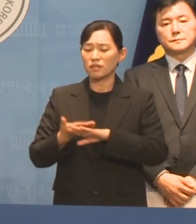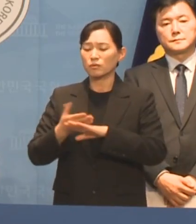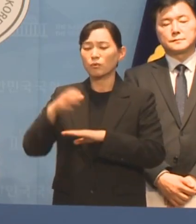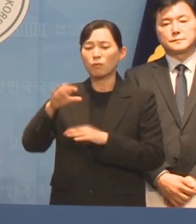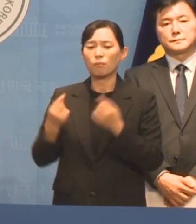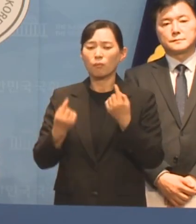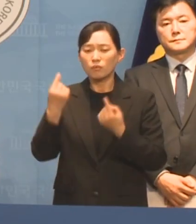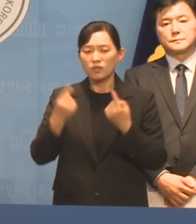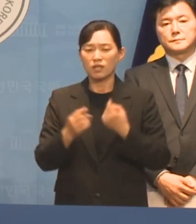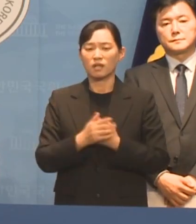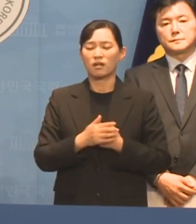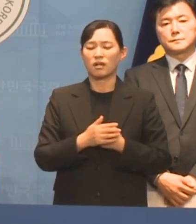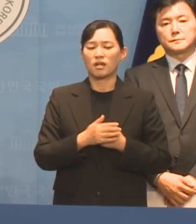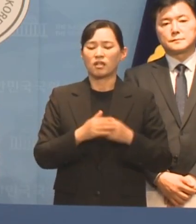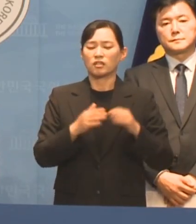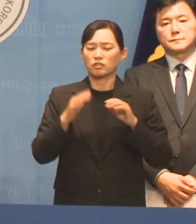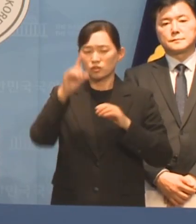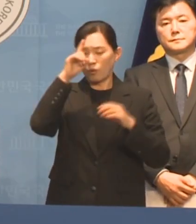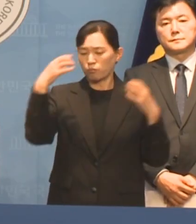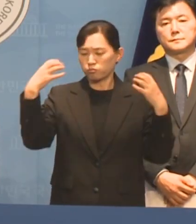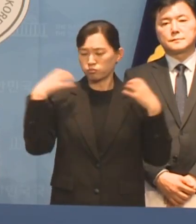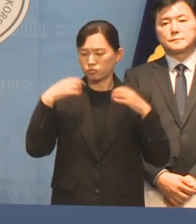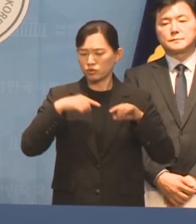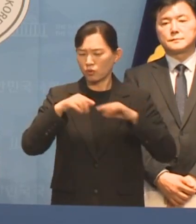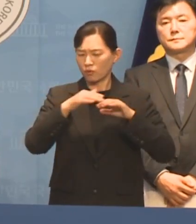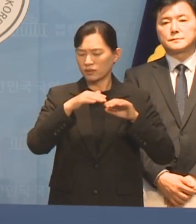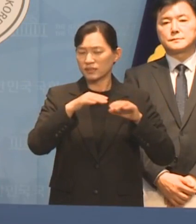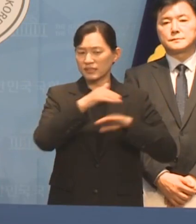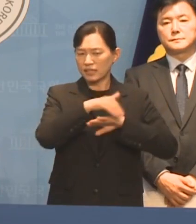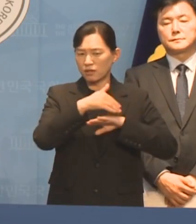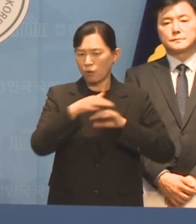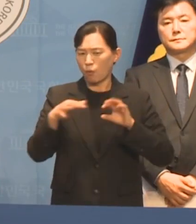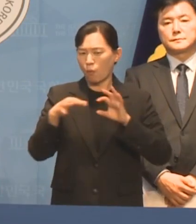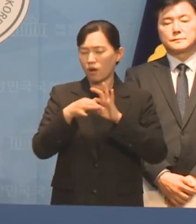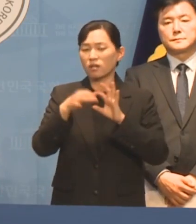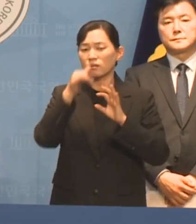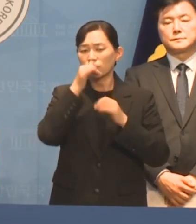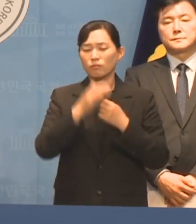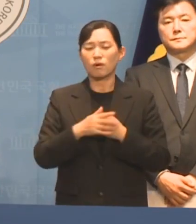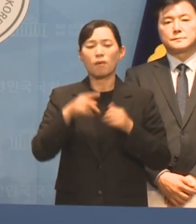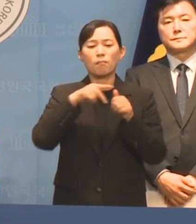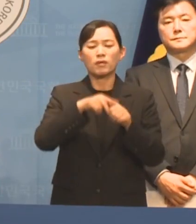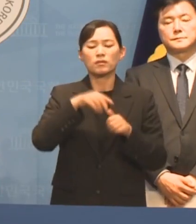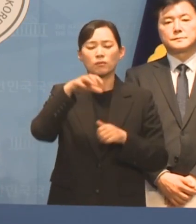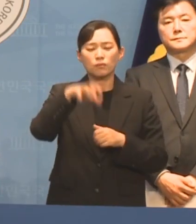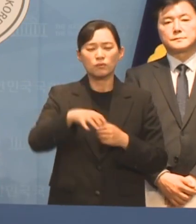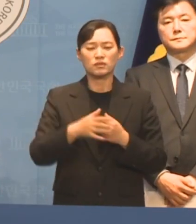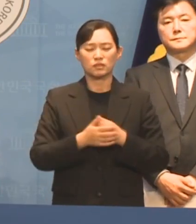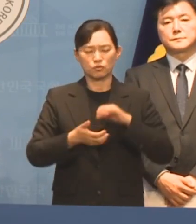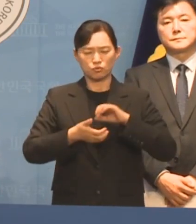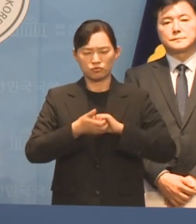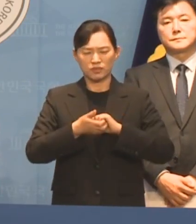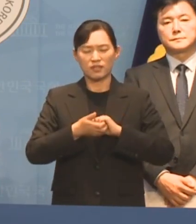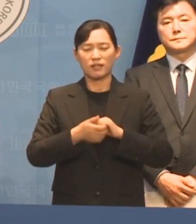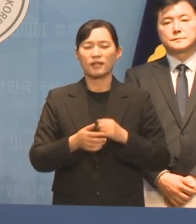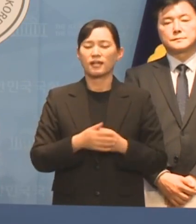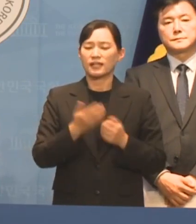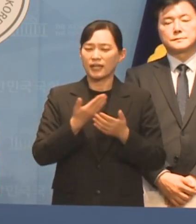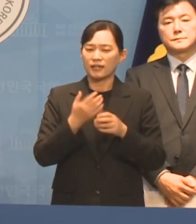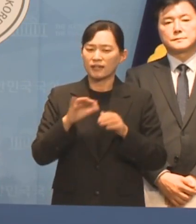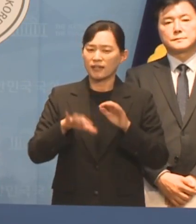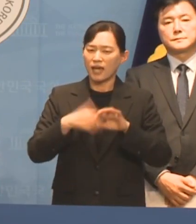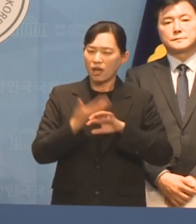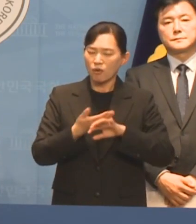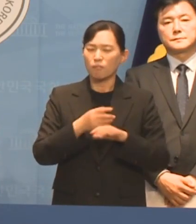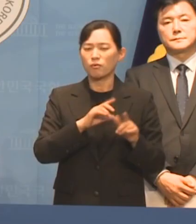공공기관보다 정부 정책과의 긴밀한 정책 호흡이 필수적이며 특히 마사회장은 규제 개혁, 산업 정상화, 고용 안정